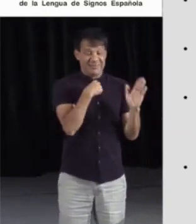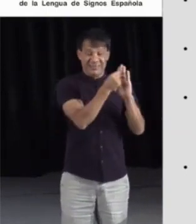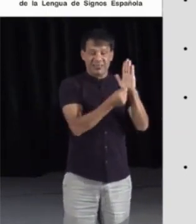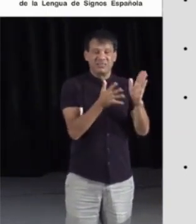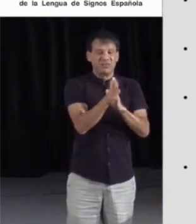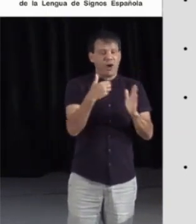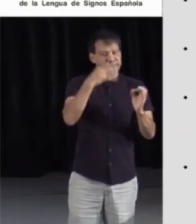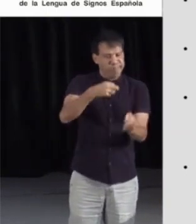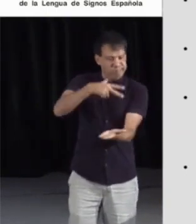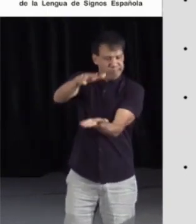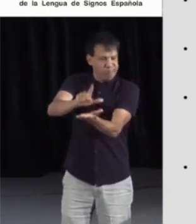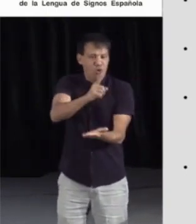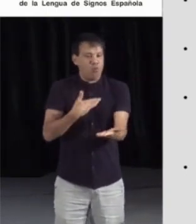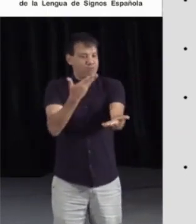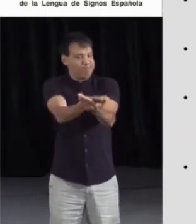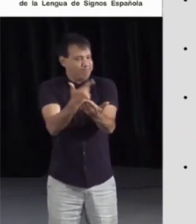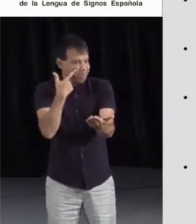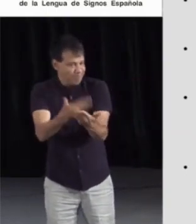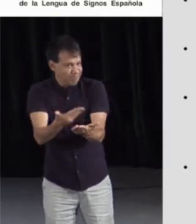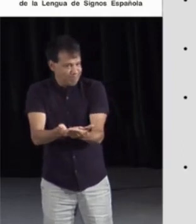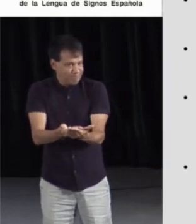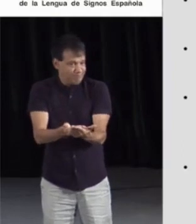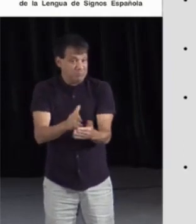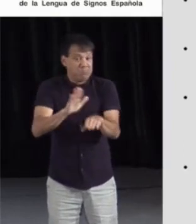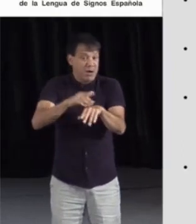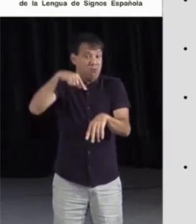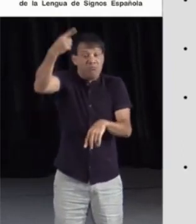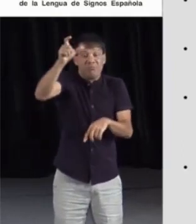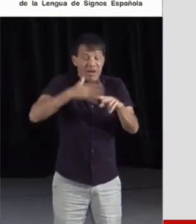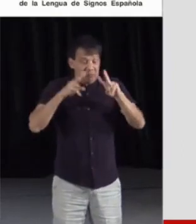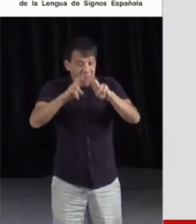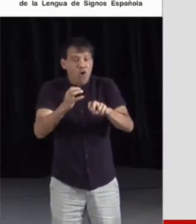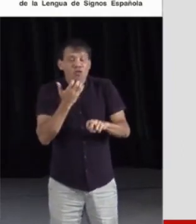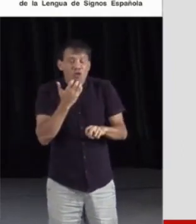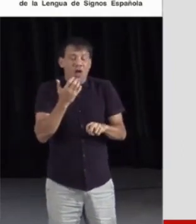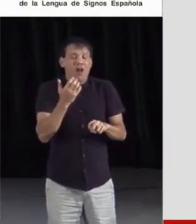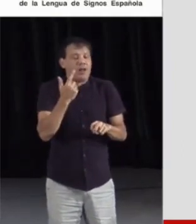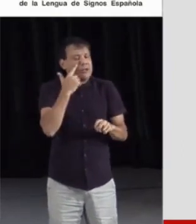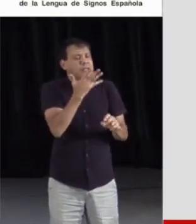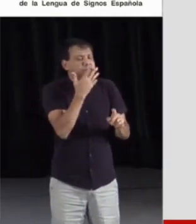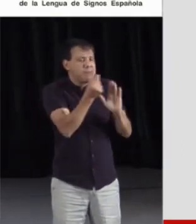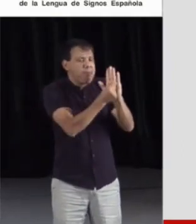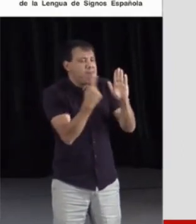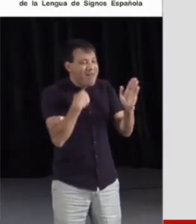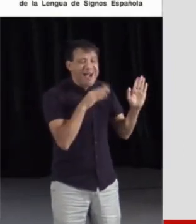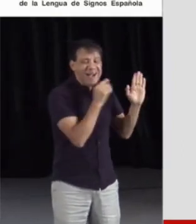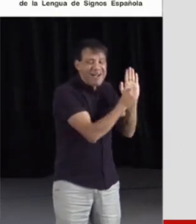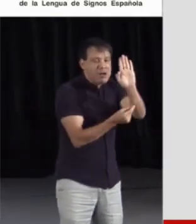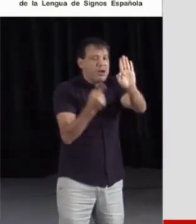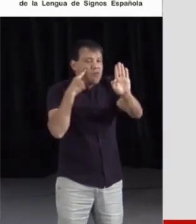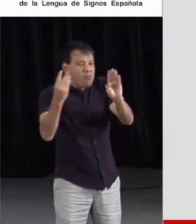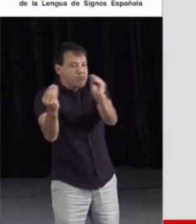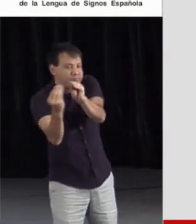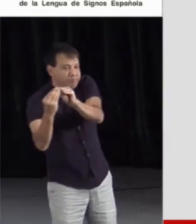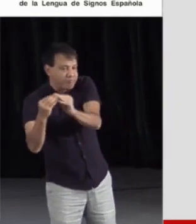finalmente, en todos estos criterios, como os decimos, son propuestas, no están ratificados y están sujetos a